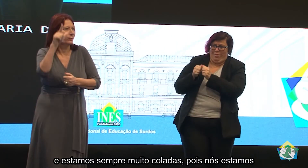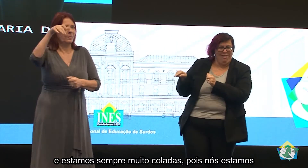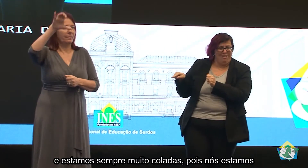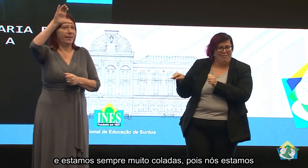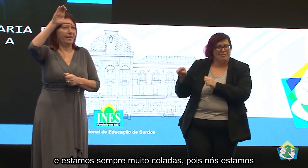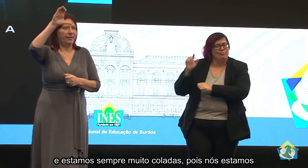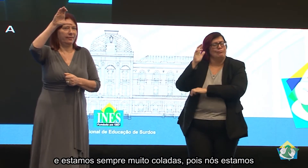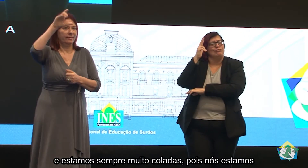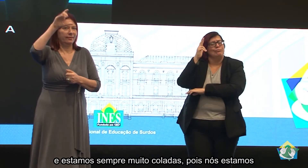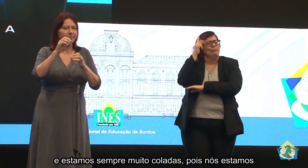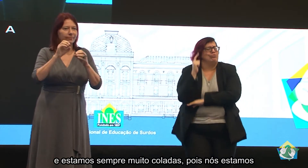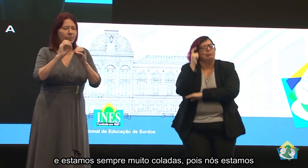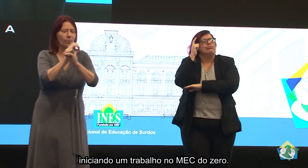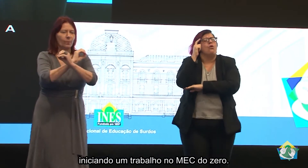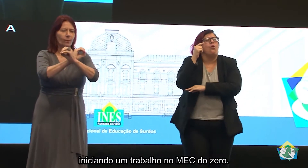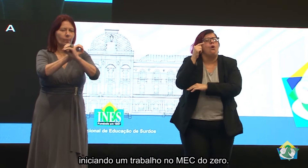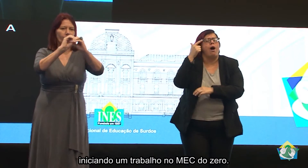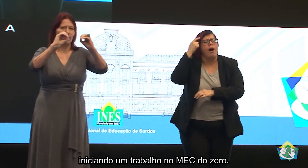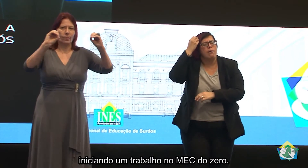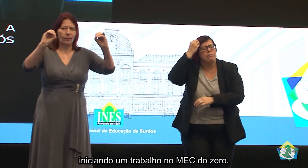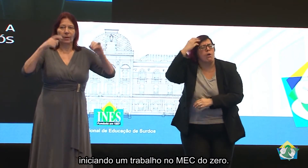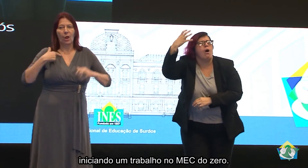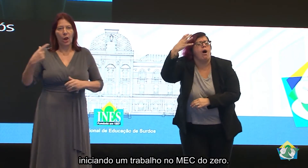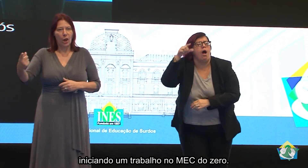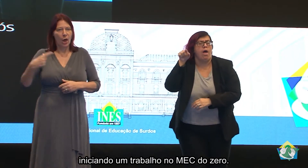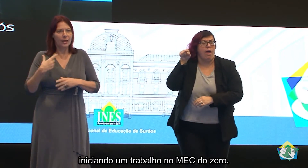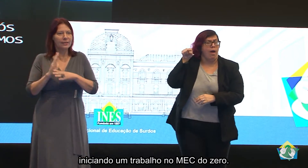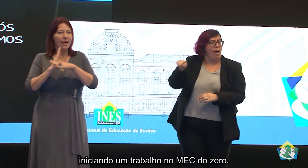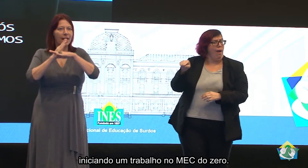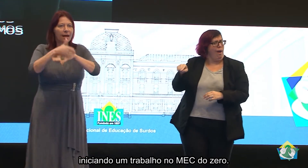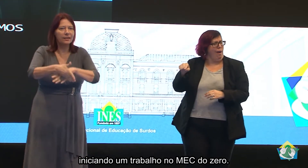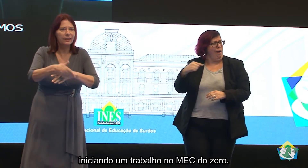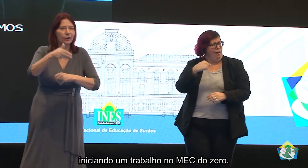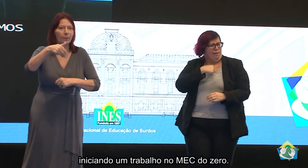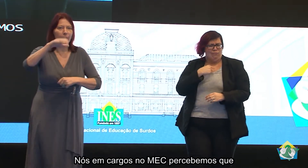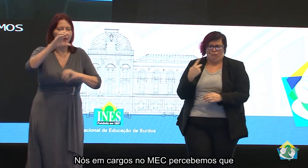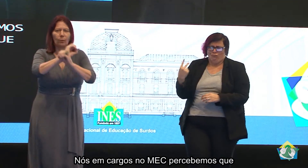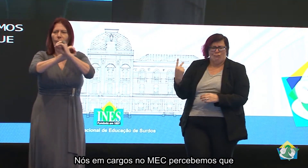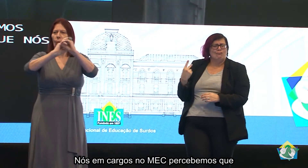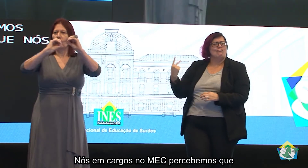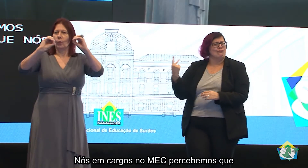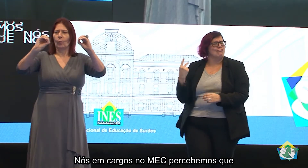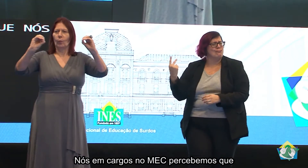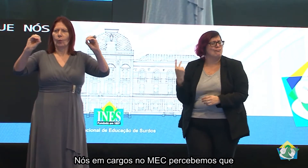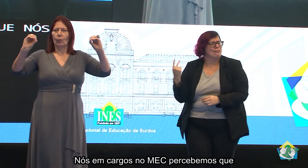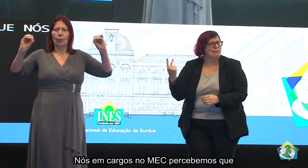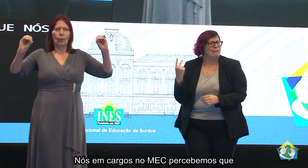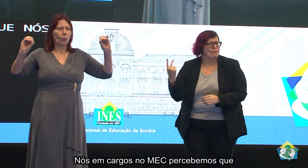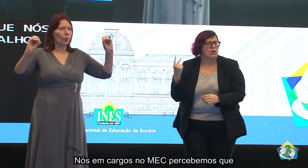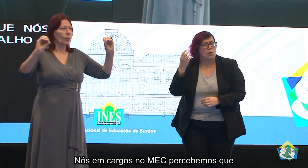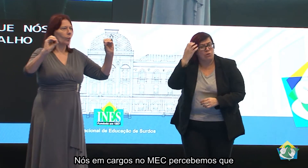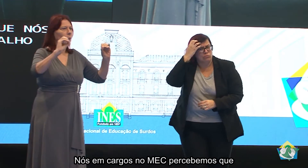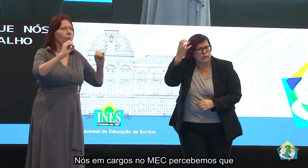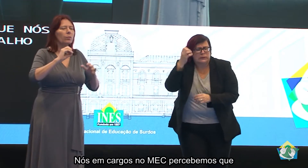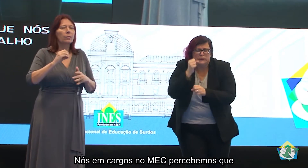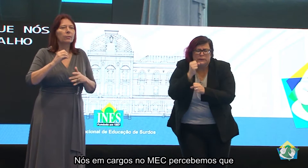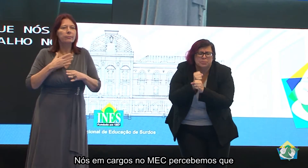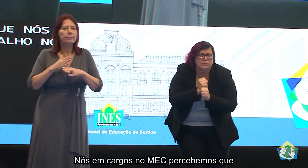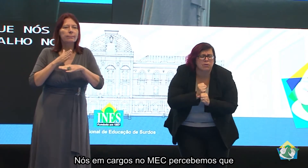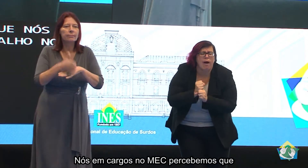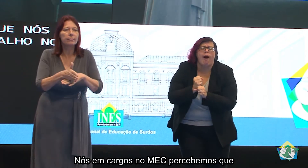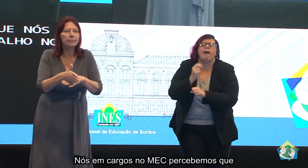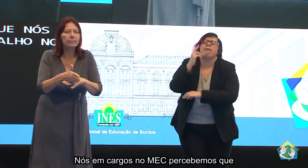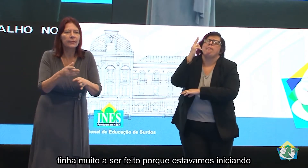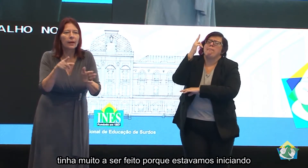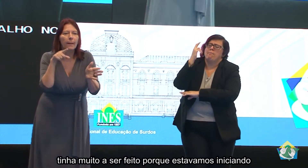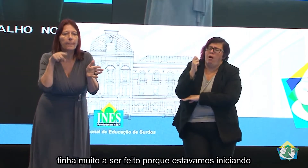muito coladas porque nós estamos iniciando um trabalho no MEC do zero. Nós, ao entrarmos no MEC,